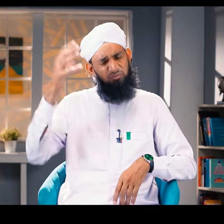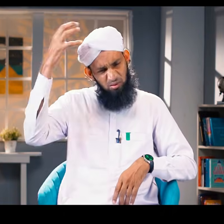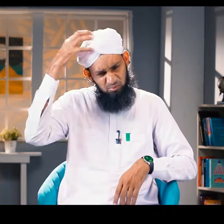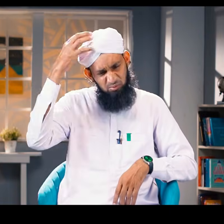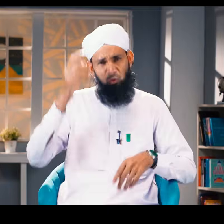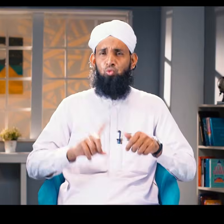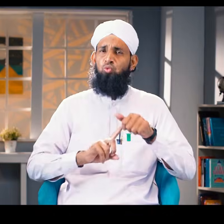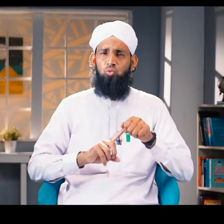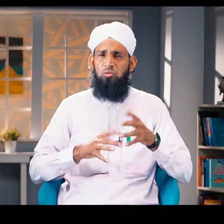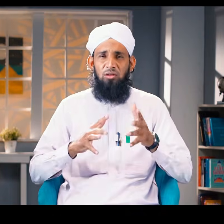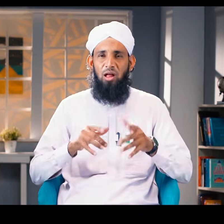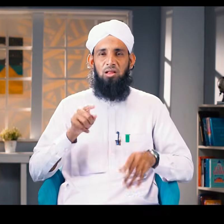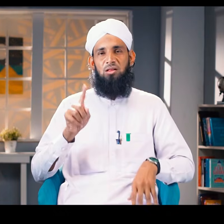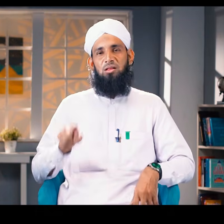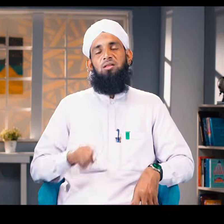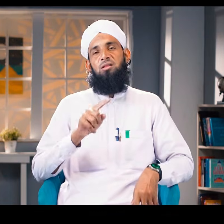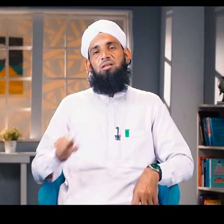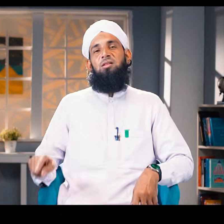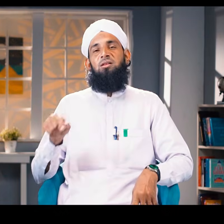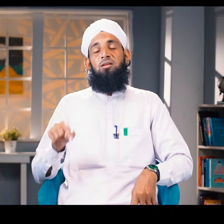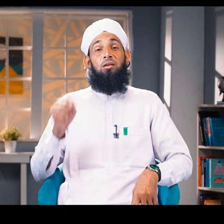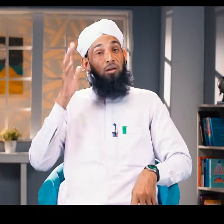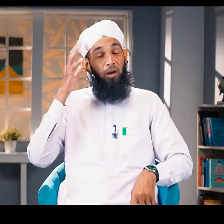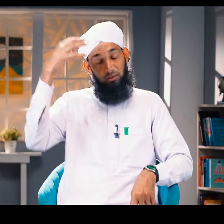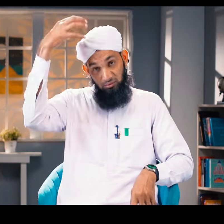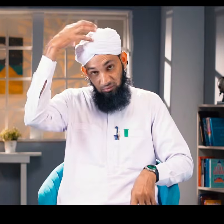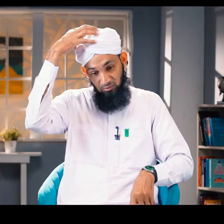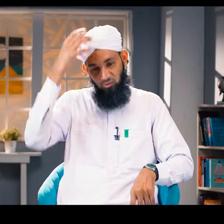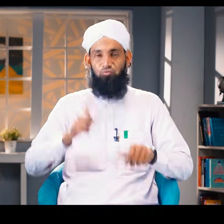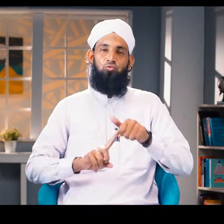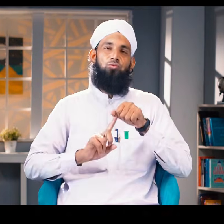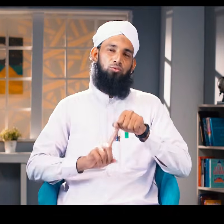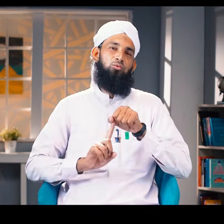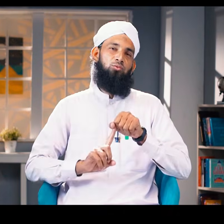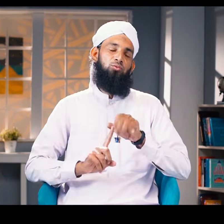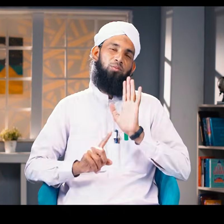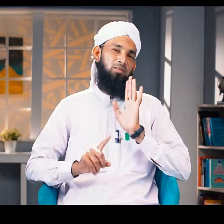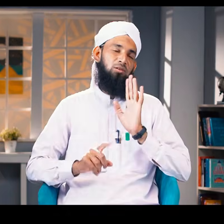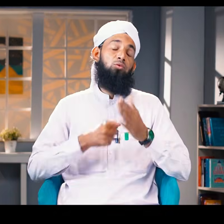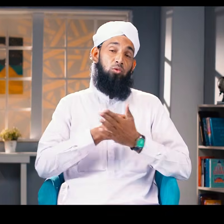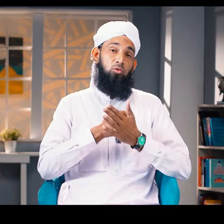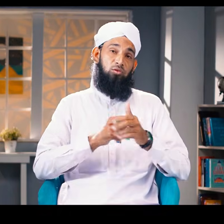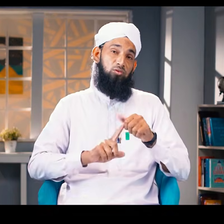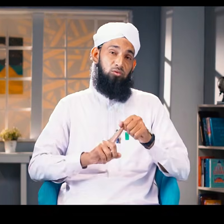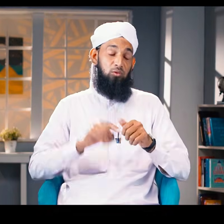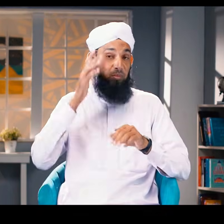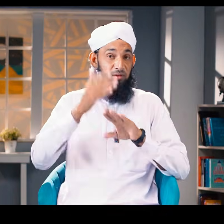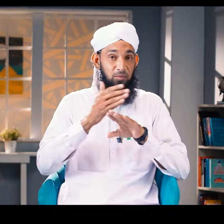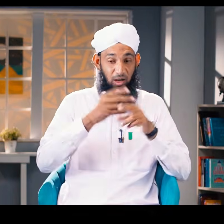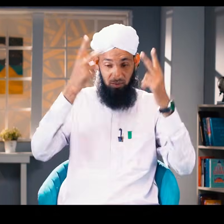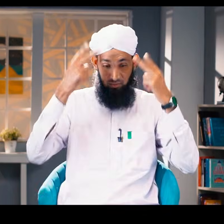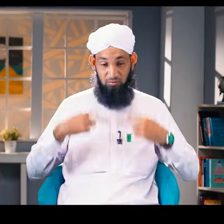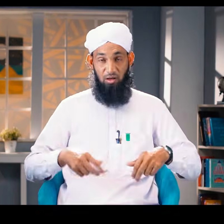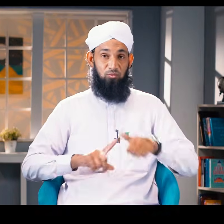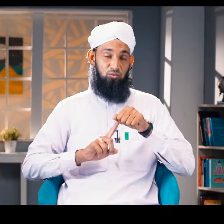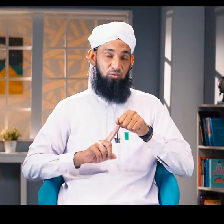محتم بشان نہیں ہے، ایسی نہیں ہے نماز کے جس کے لیے کوئی باقاعدہ اہتمام کیا جائے، تو کفر ہو جائے گا ننگے